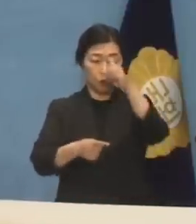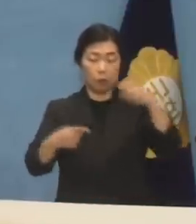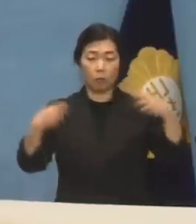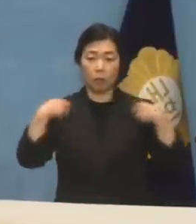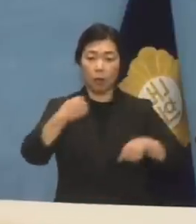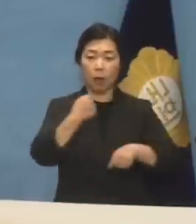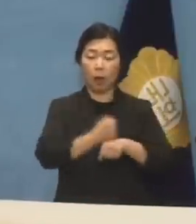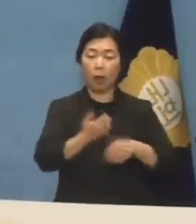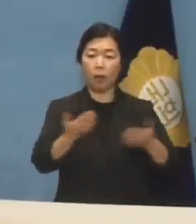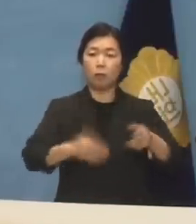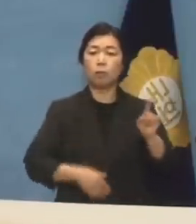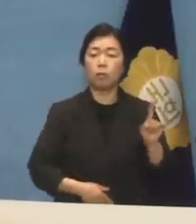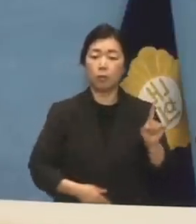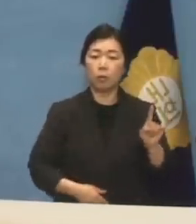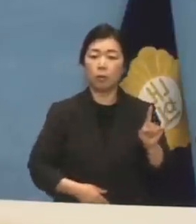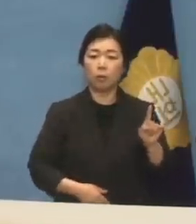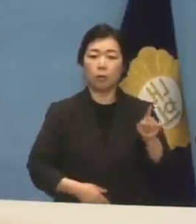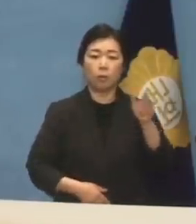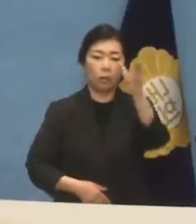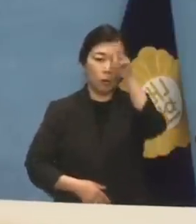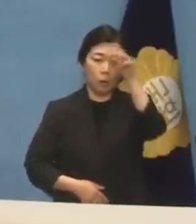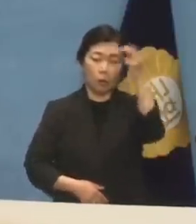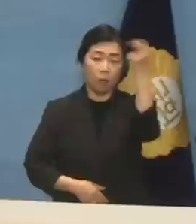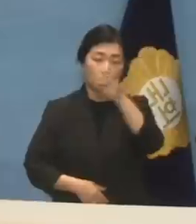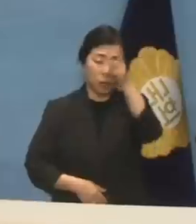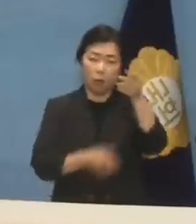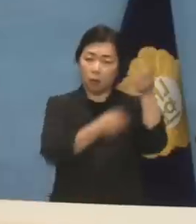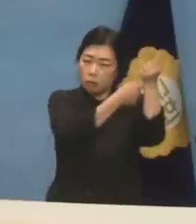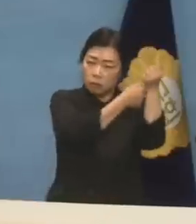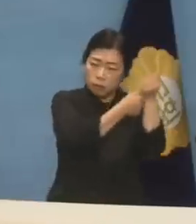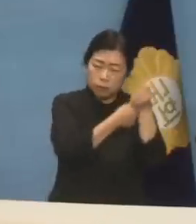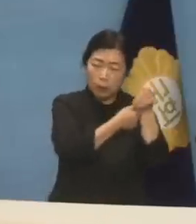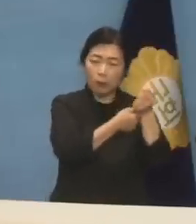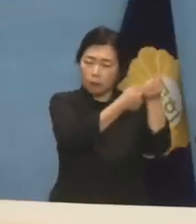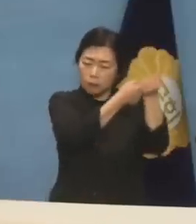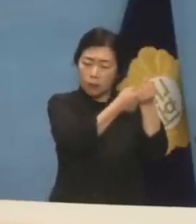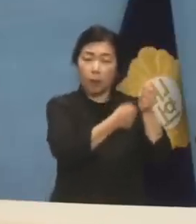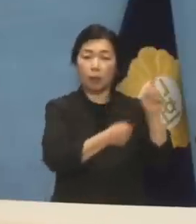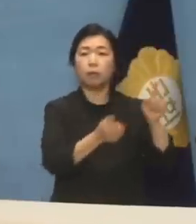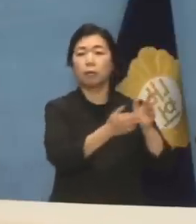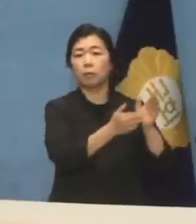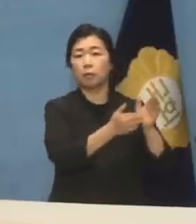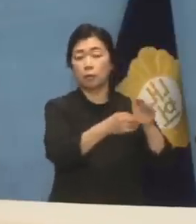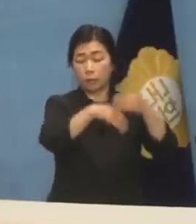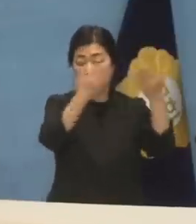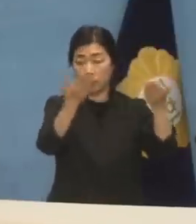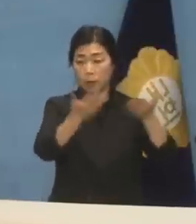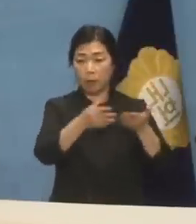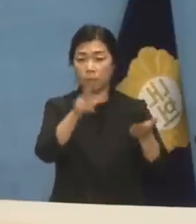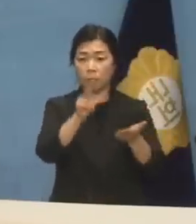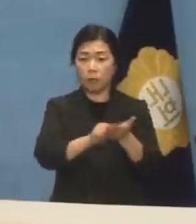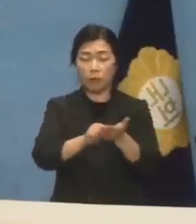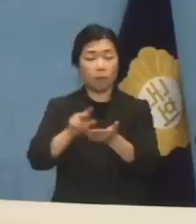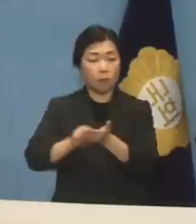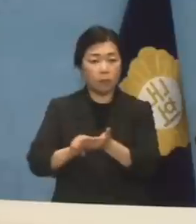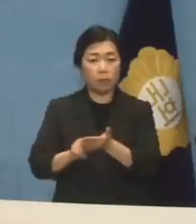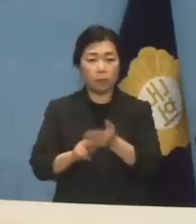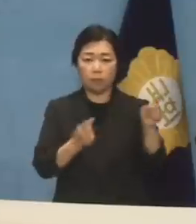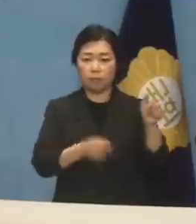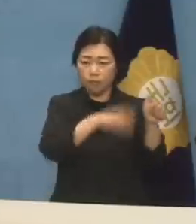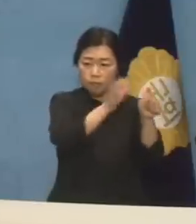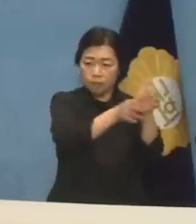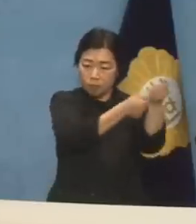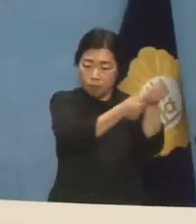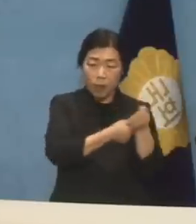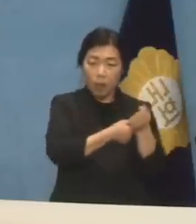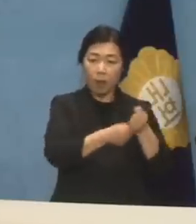것은 검찰 의존밖에 없는 것 같습니다. 모든 위기를 검찰에 의존해서 검찰의 수사를